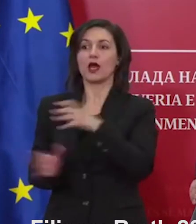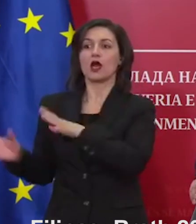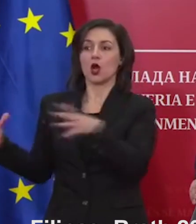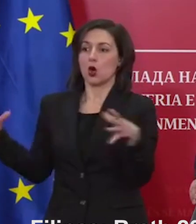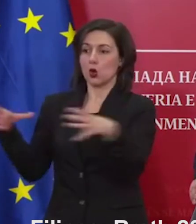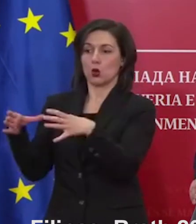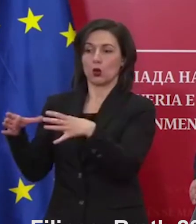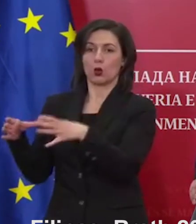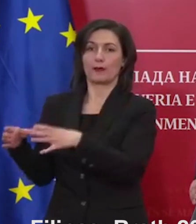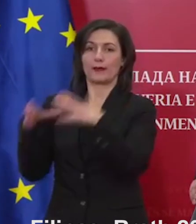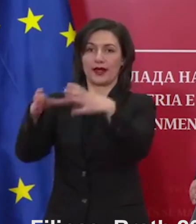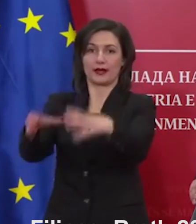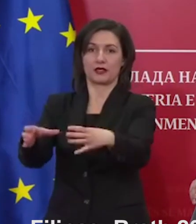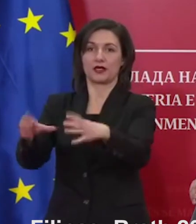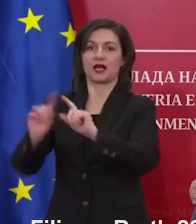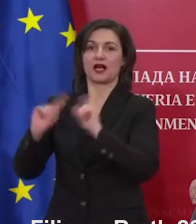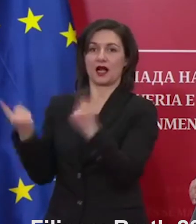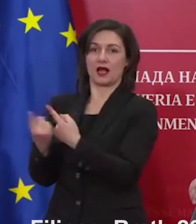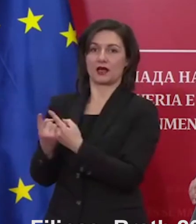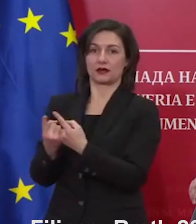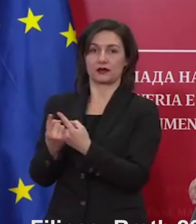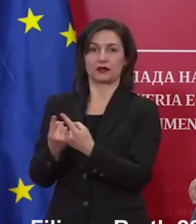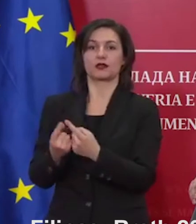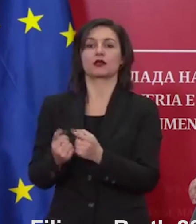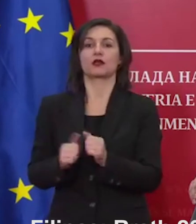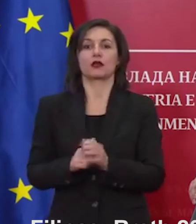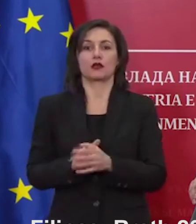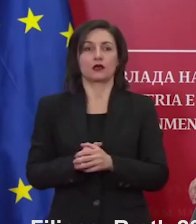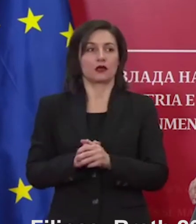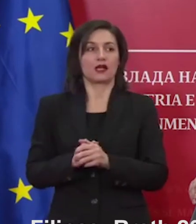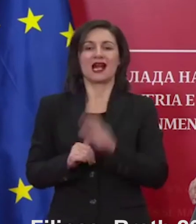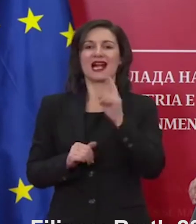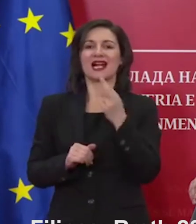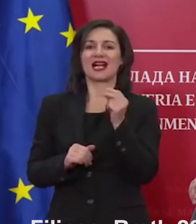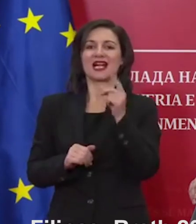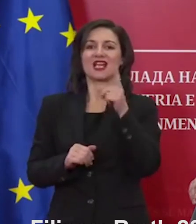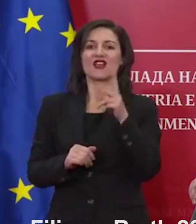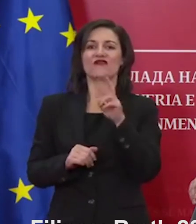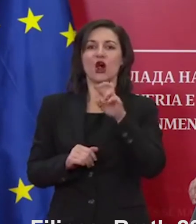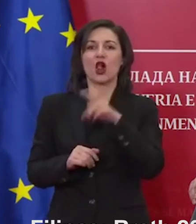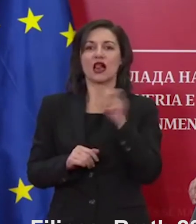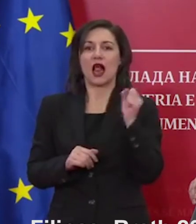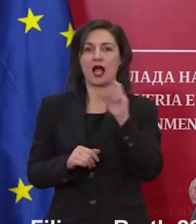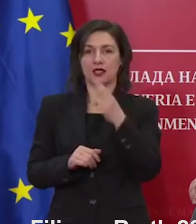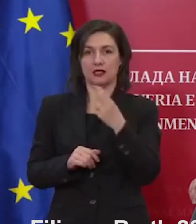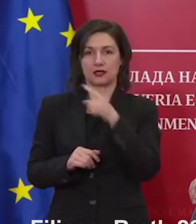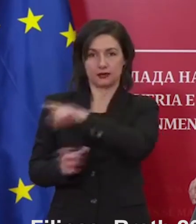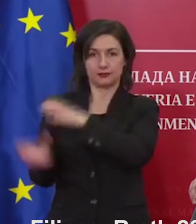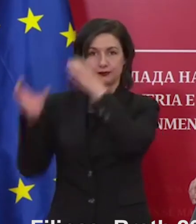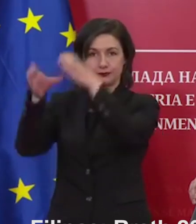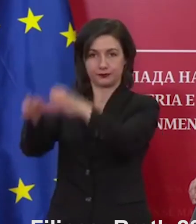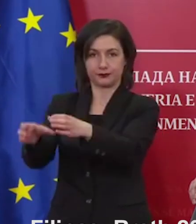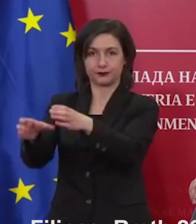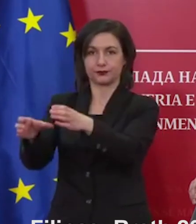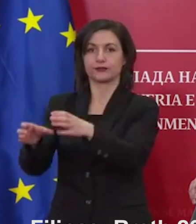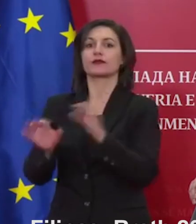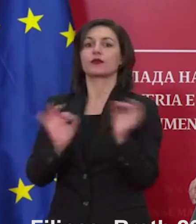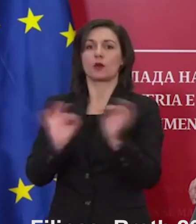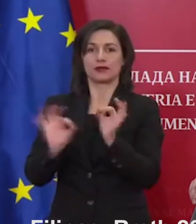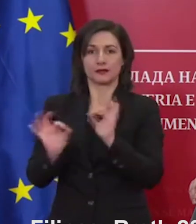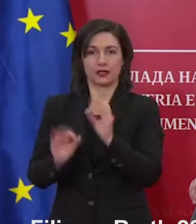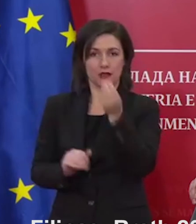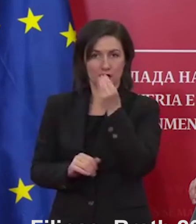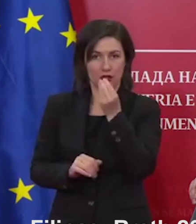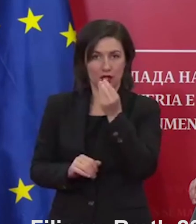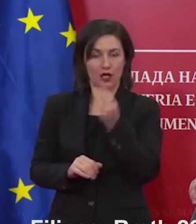во касарната во пепелиште на Криволог, кај што се обезбедени услови, снабдување со храна, медицинска